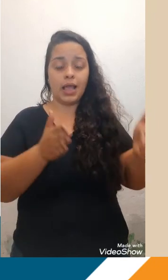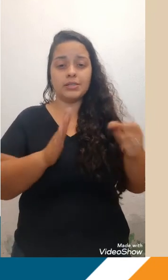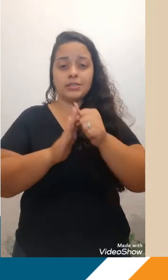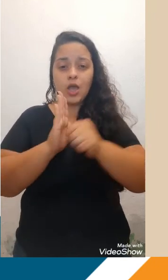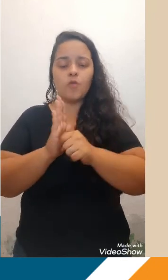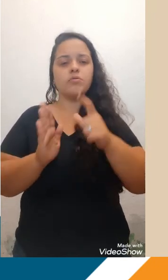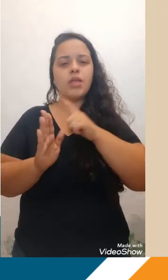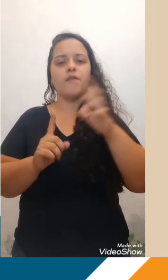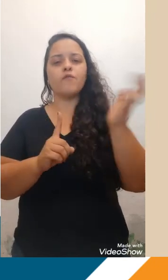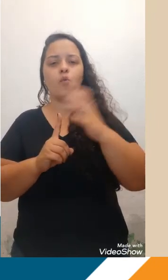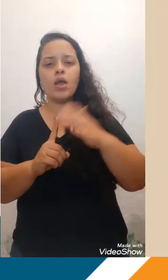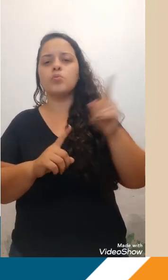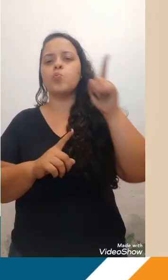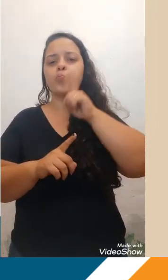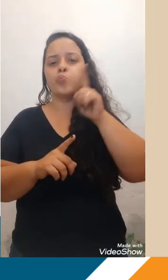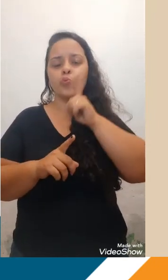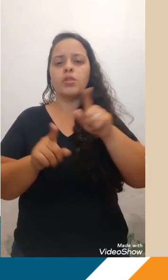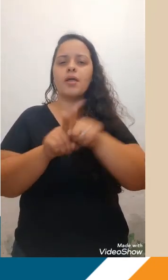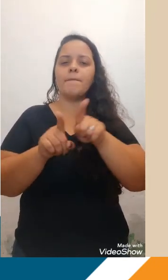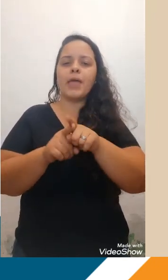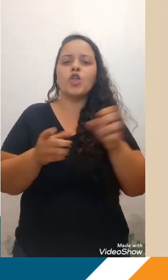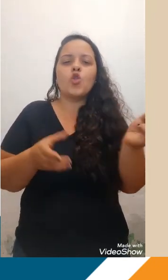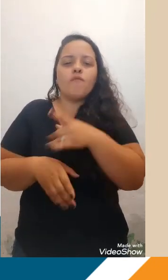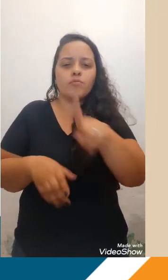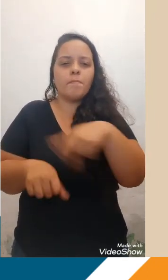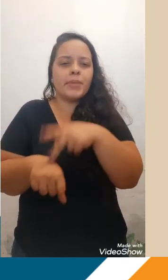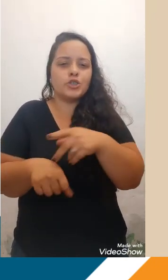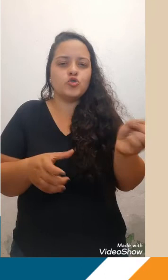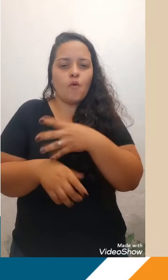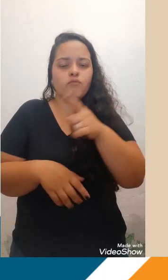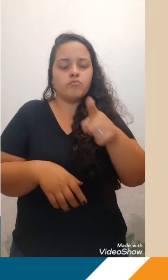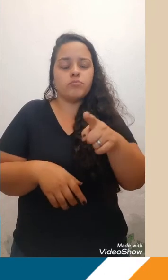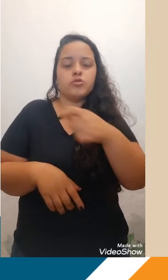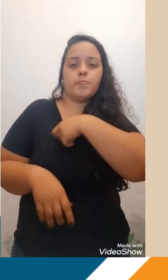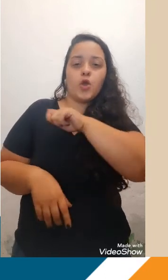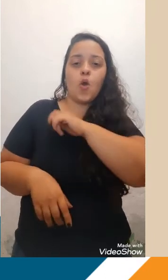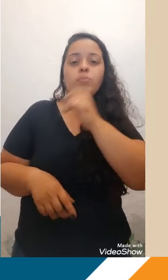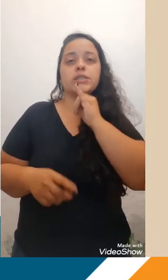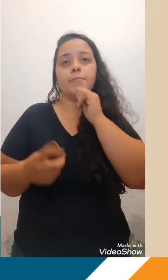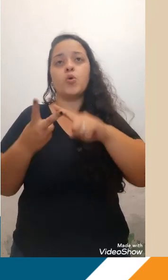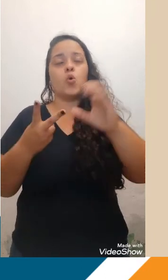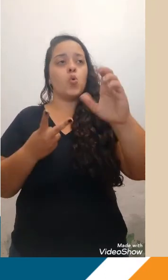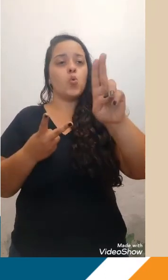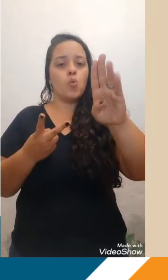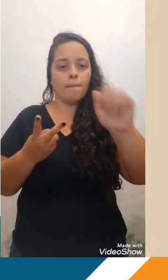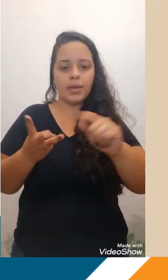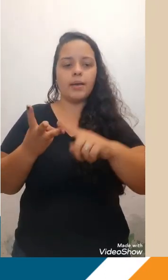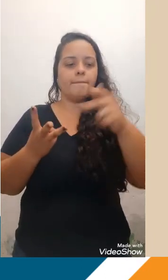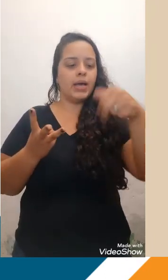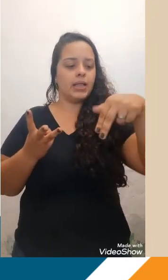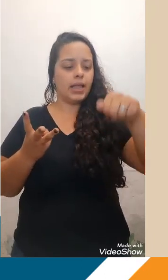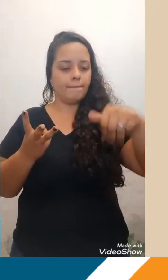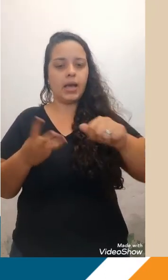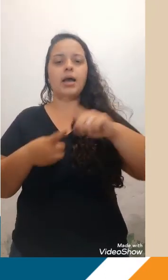dos Estados Unidos sobre alguns estados recém-criados de origem espanhola, como é o caso de Cuba, Panamá e